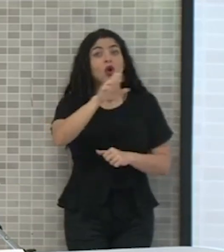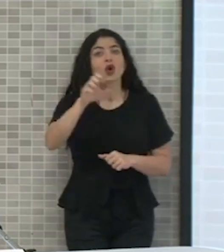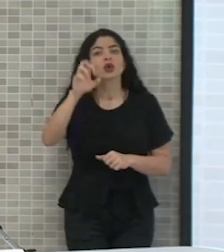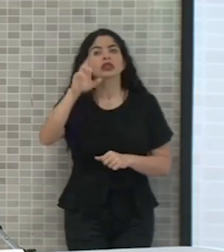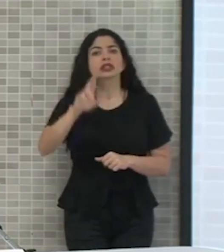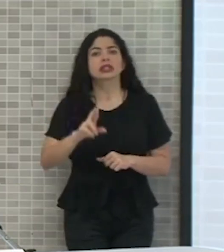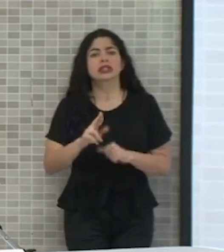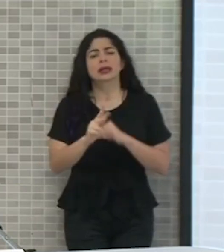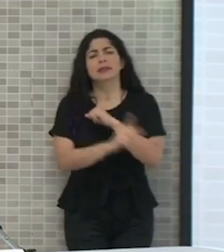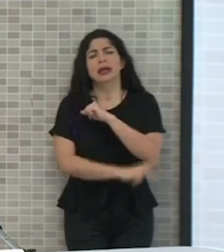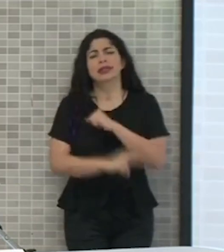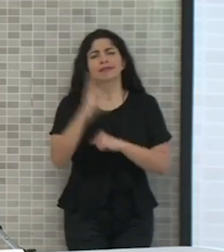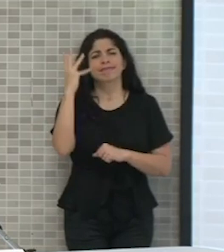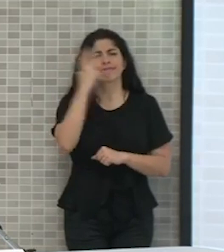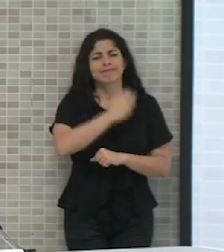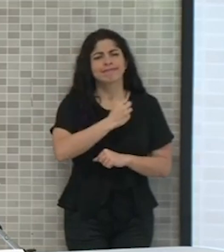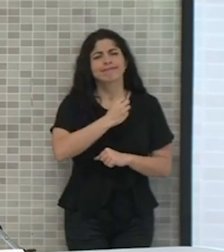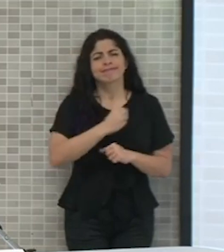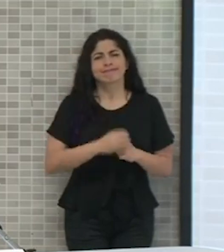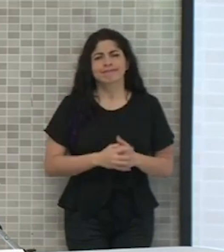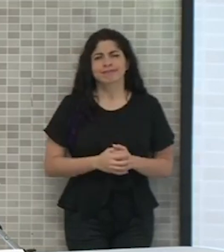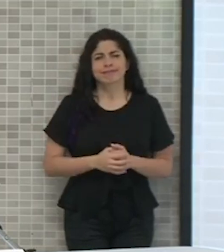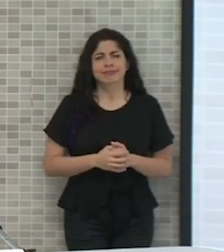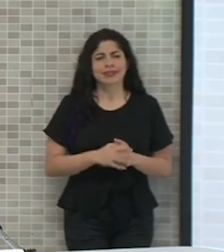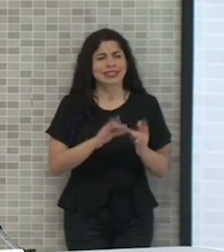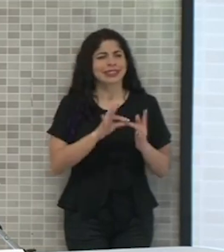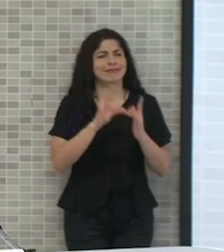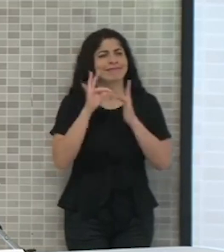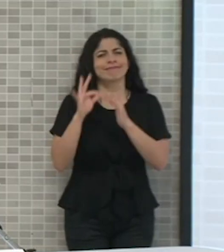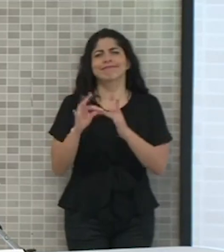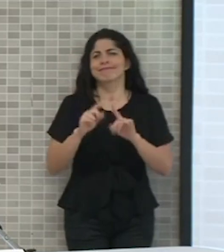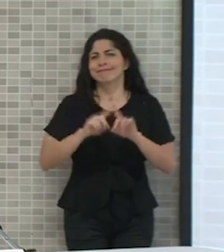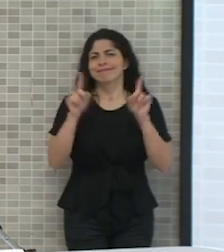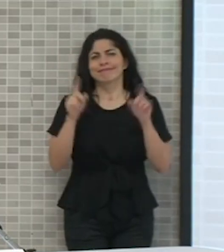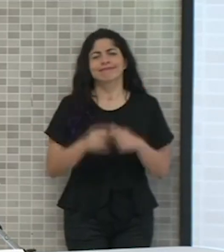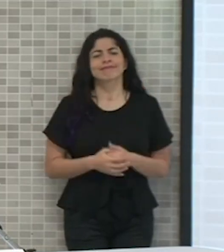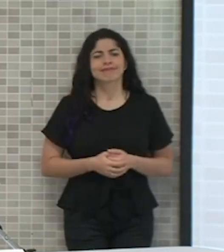país maravilloso y excepcional.